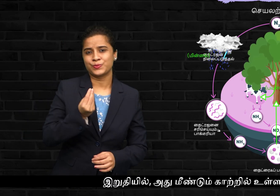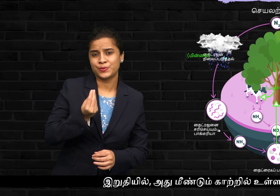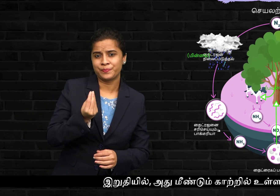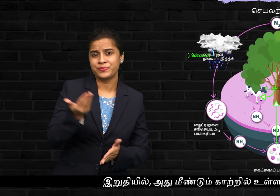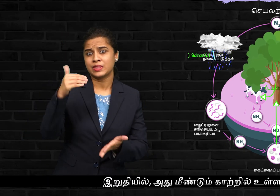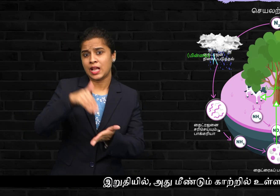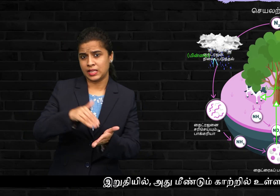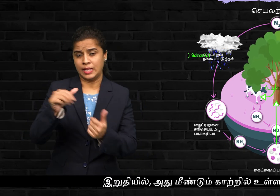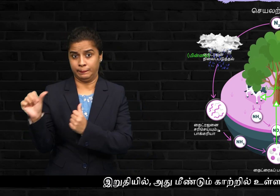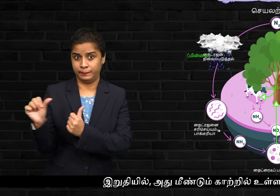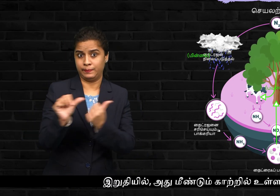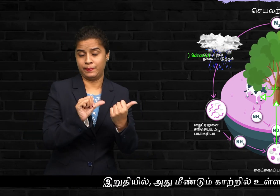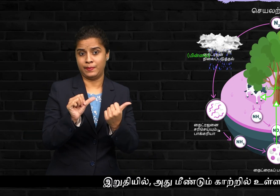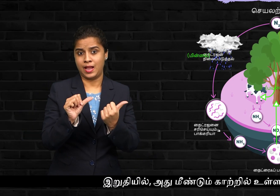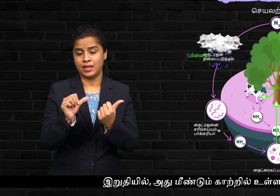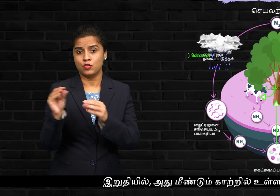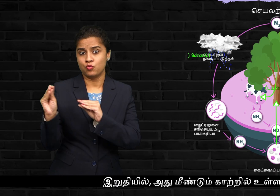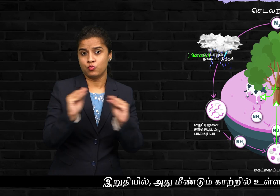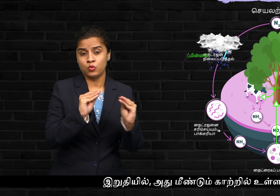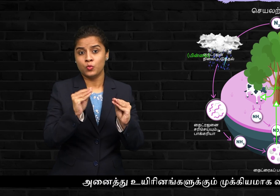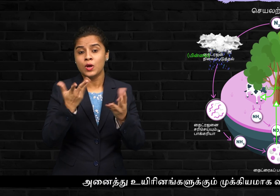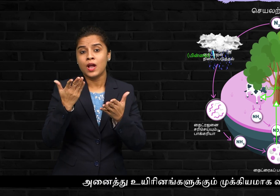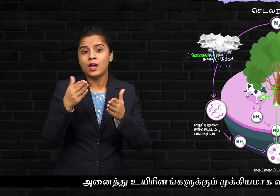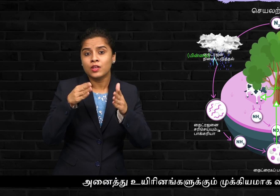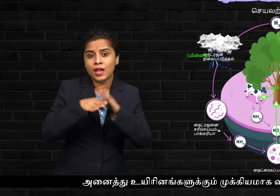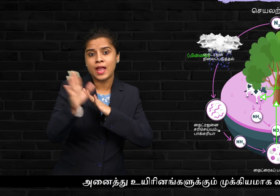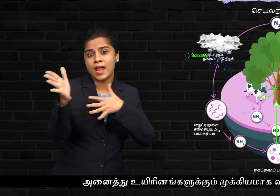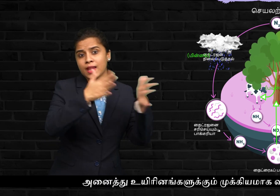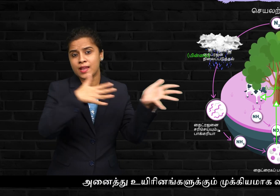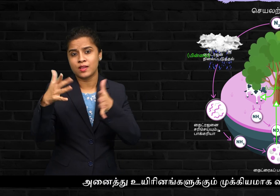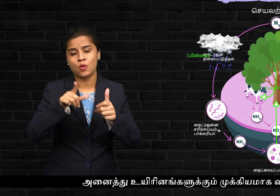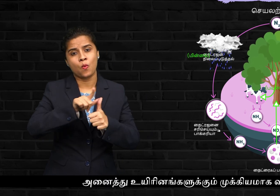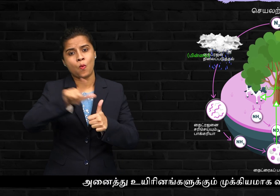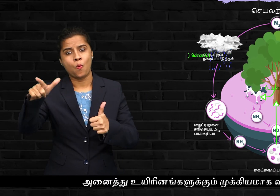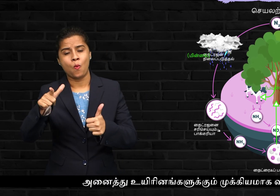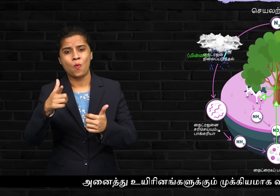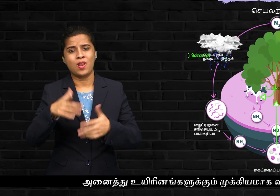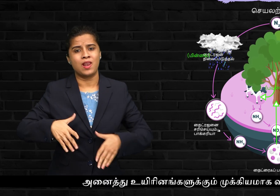இறுதியில் அது மீண்டும் காற்றில் உள்ளது. அனைத்து உயிரினங்களுக்கும் முக்கியமான வளர்ச்சி,